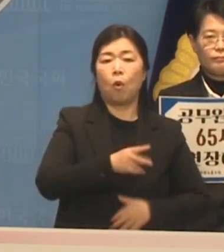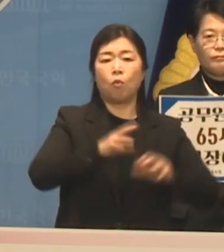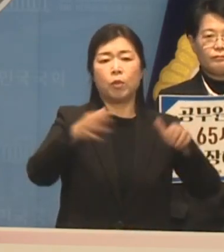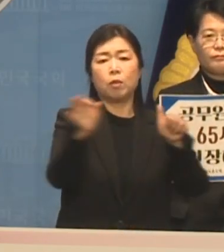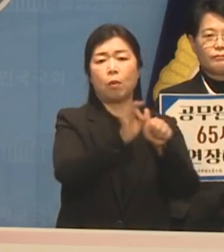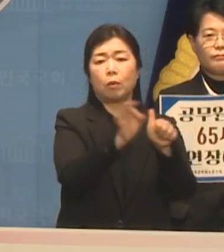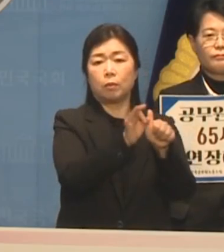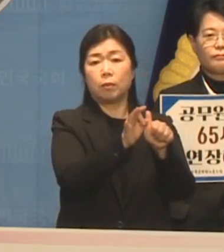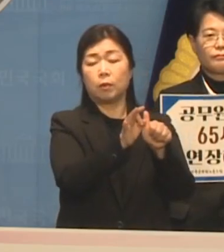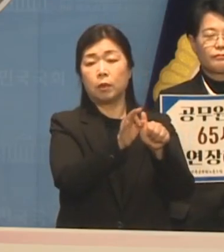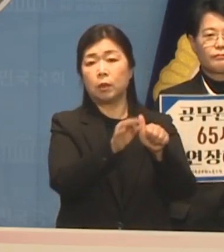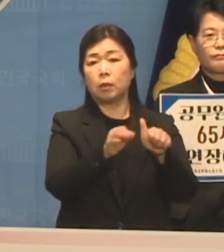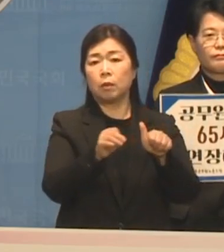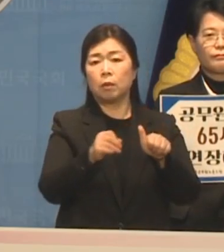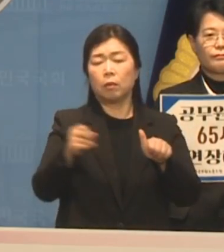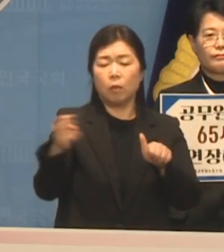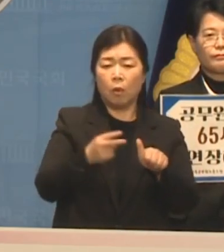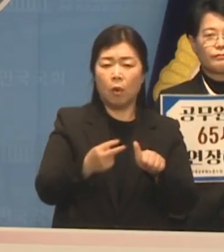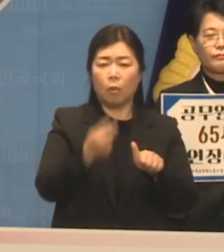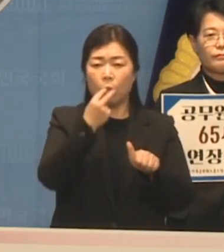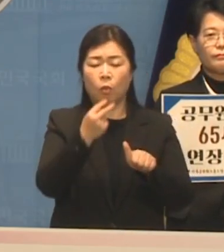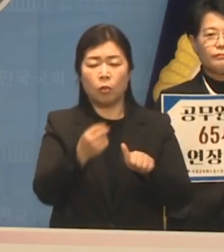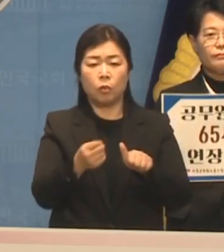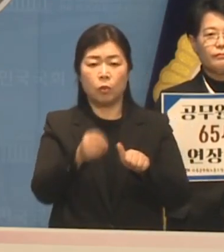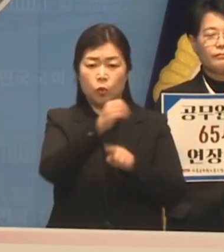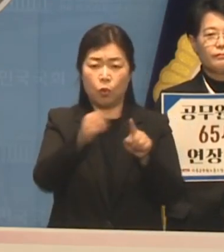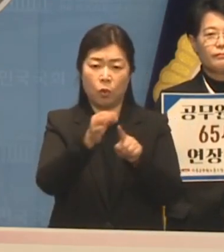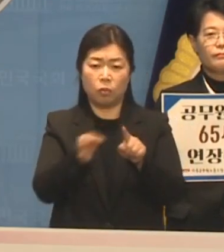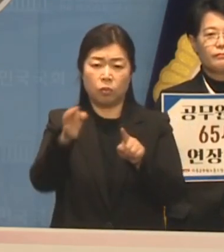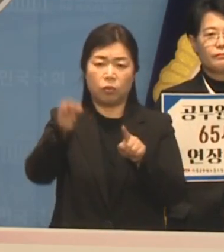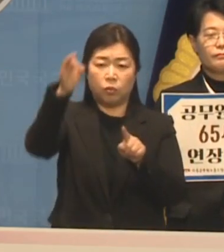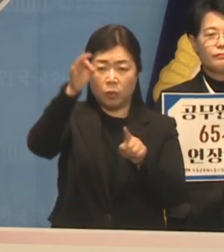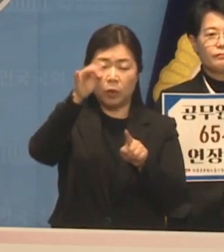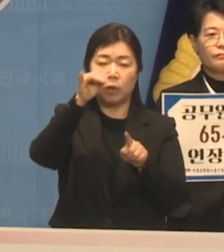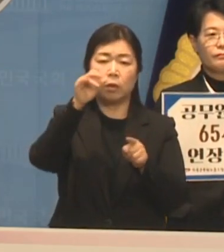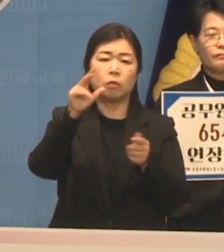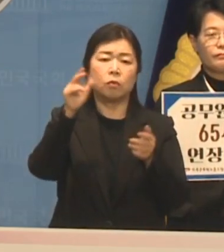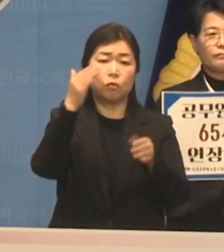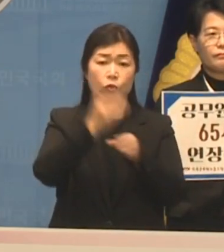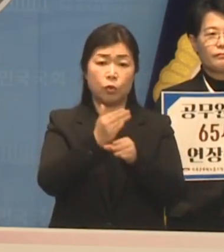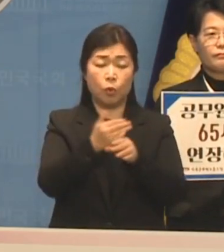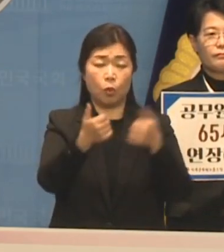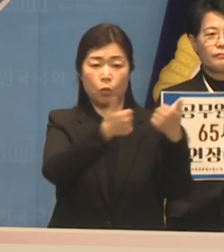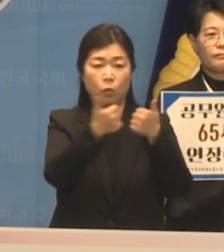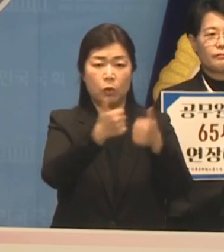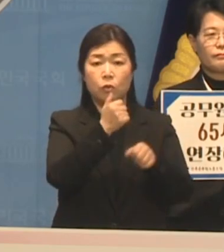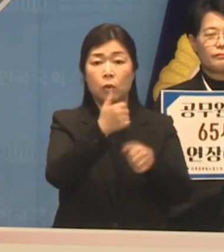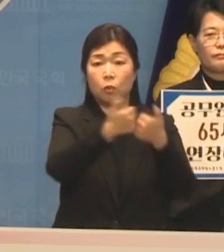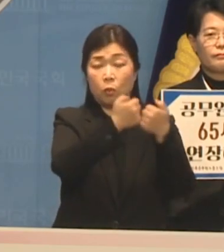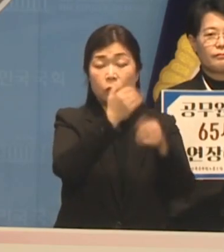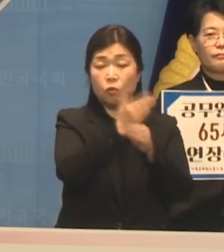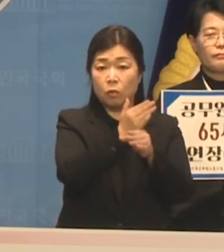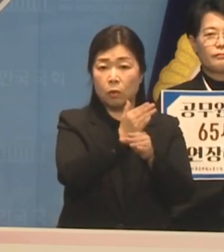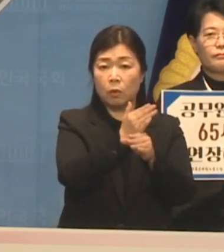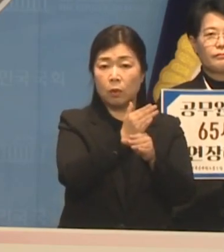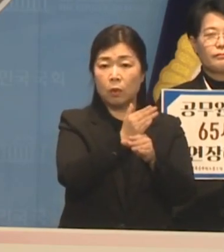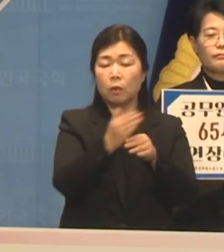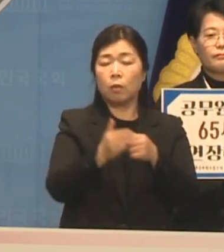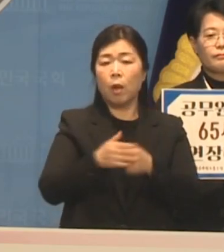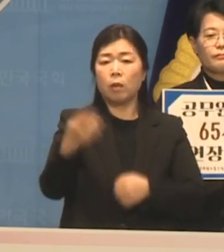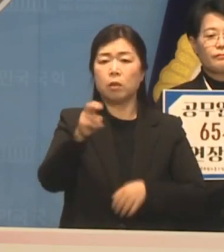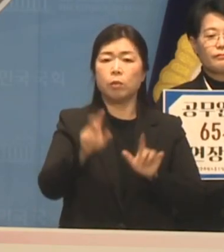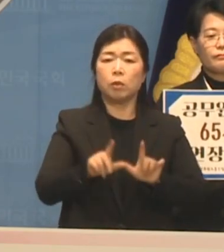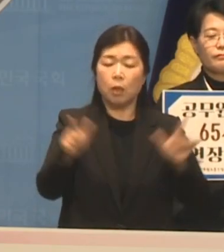국민연금은 또다시 보험료율 인상의 재정화 안정화 방안 중심으로만 논의가 되고 있다. 이에 따라